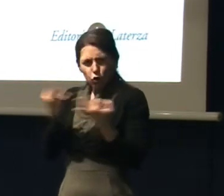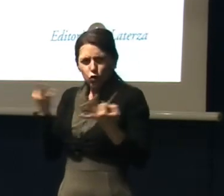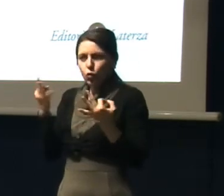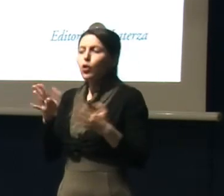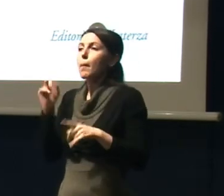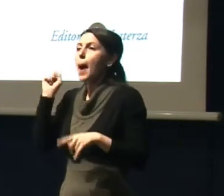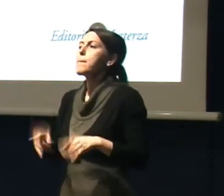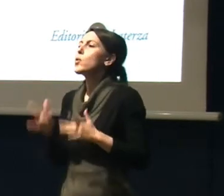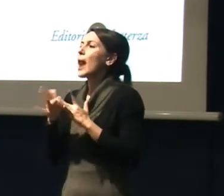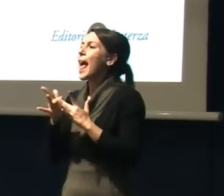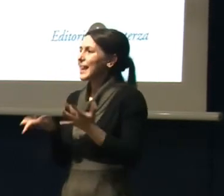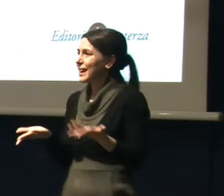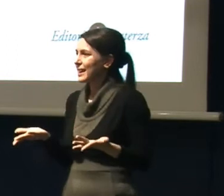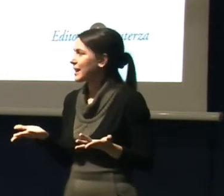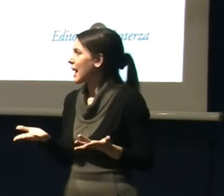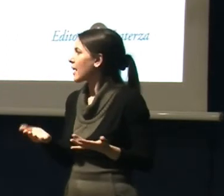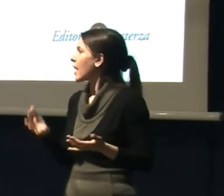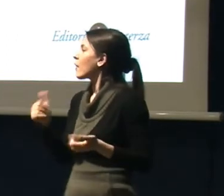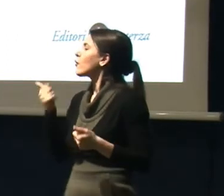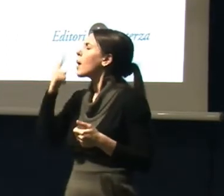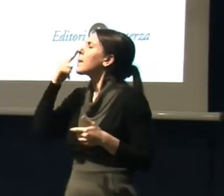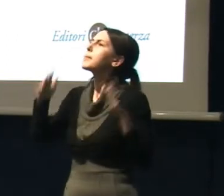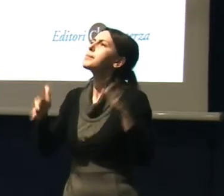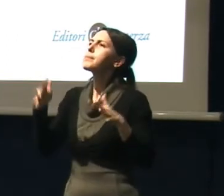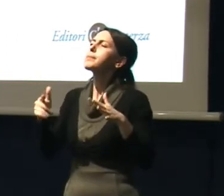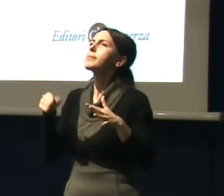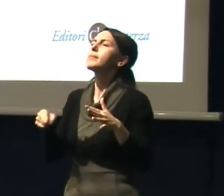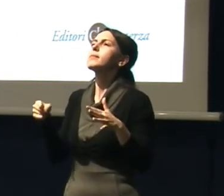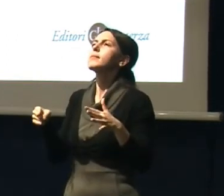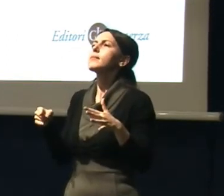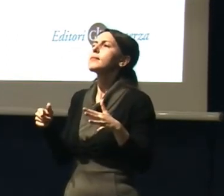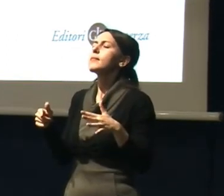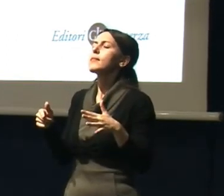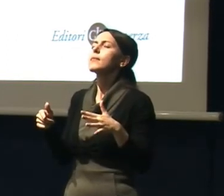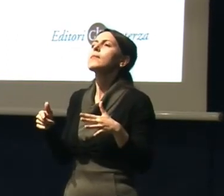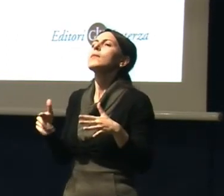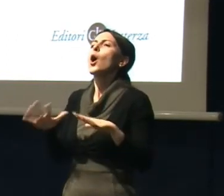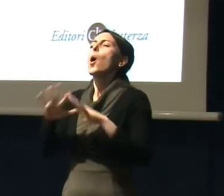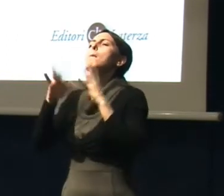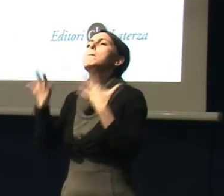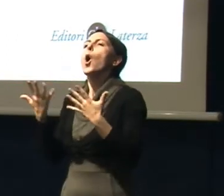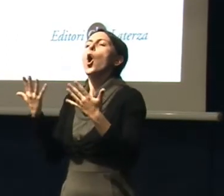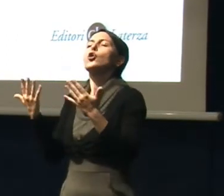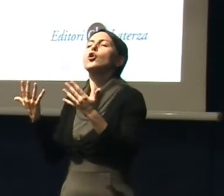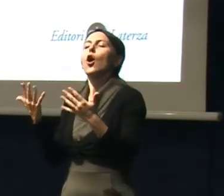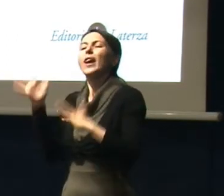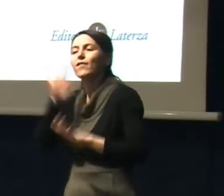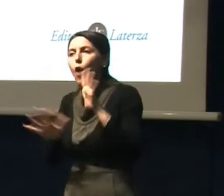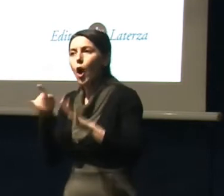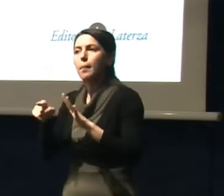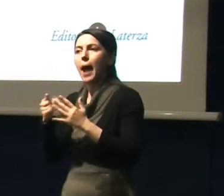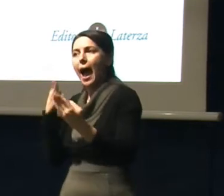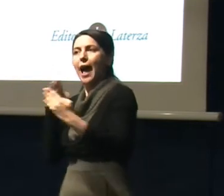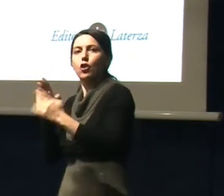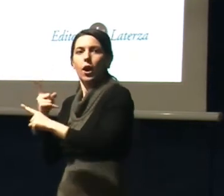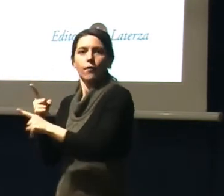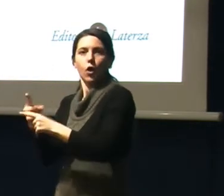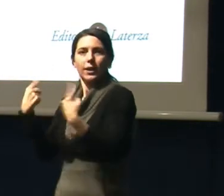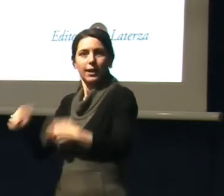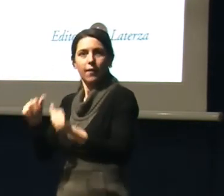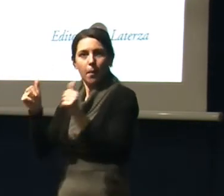il suo scetticismo deve essere come dire il modo in cui affrontiamo il mondo delle notizie dell'informazione ed è uno scetticismo